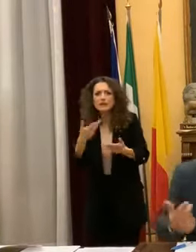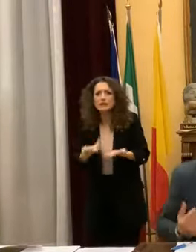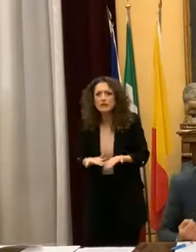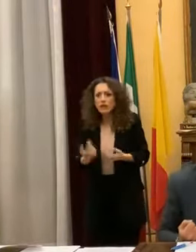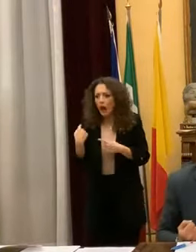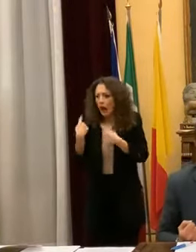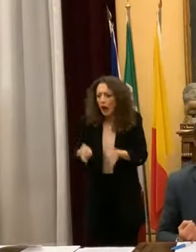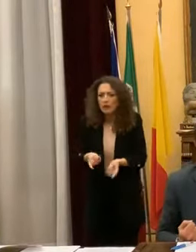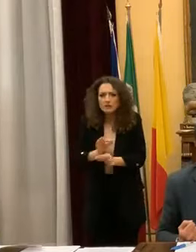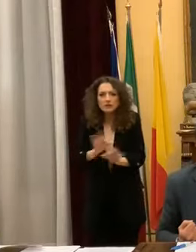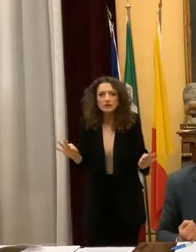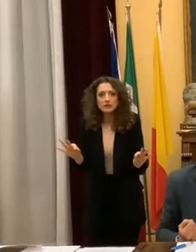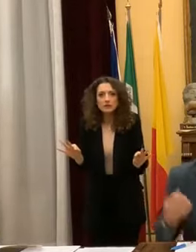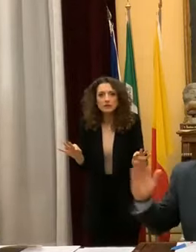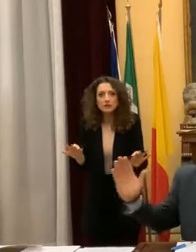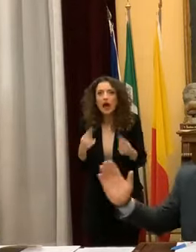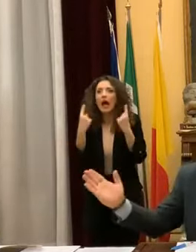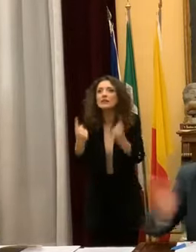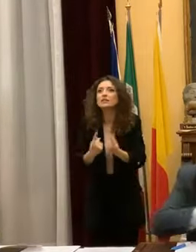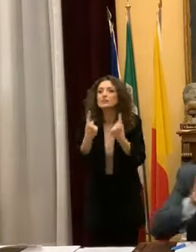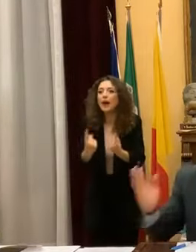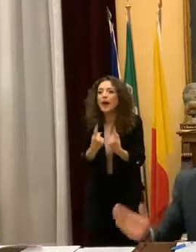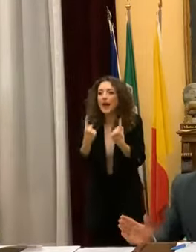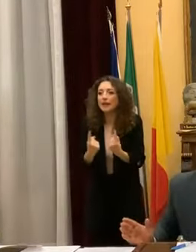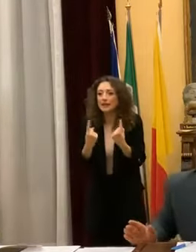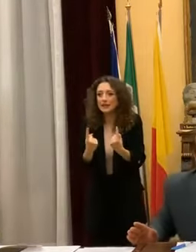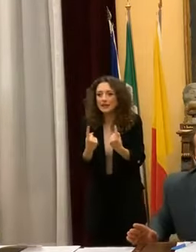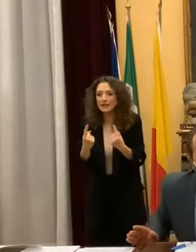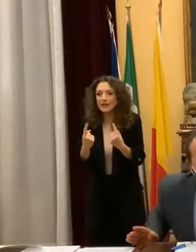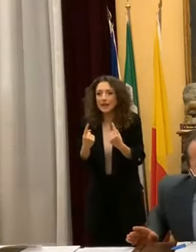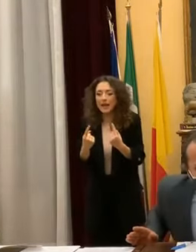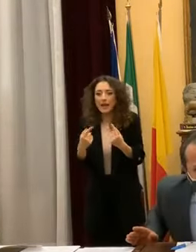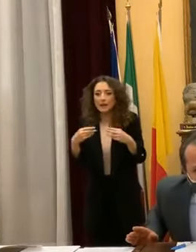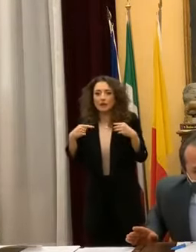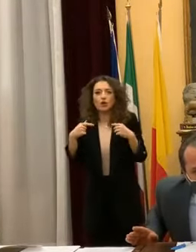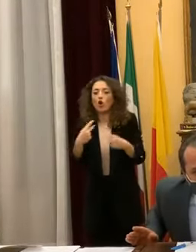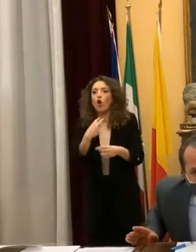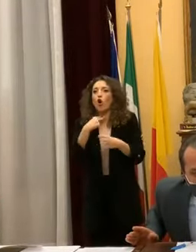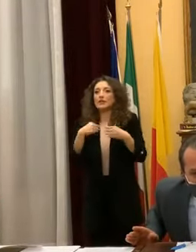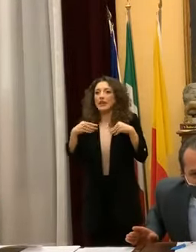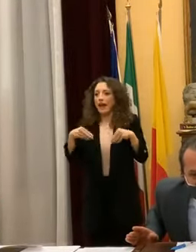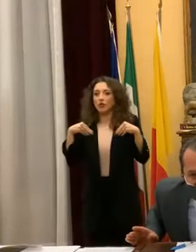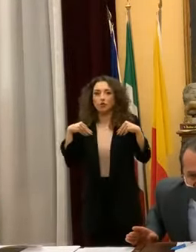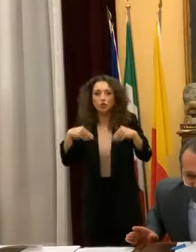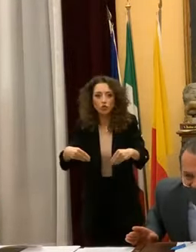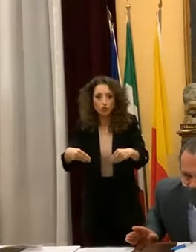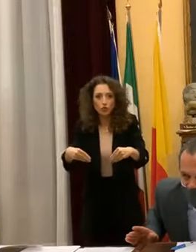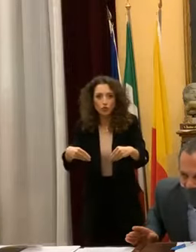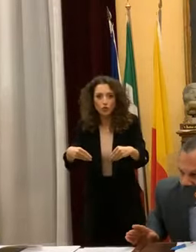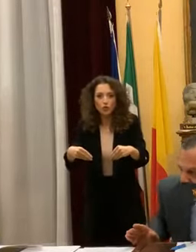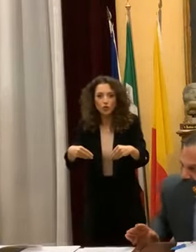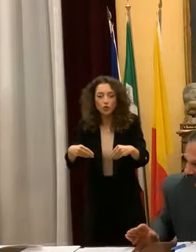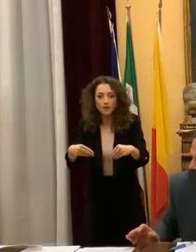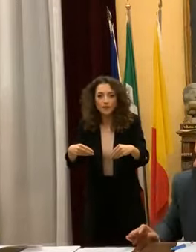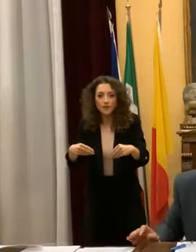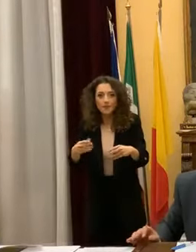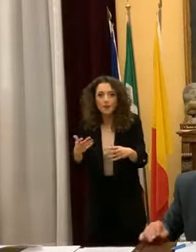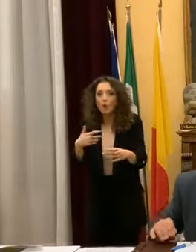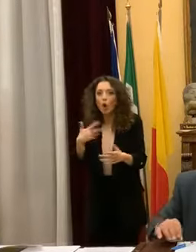mani e quindi creasse il caos per avere la Marzia Furnari